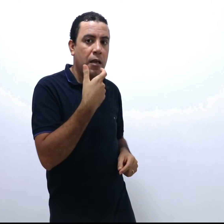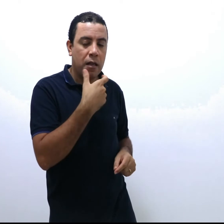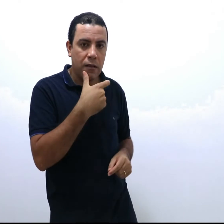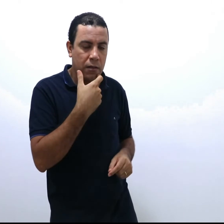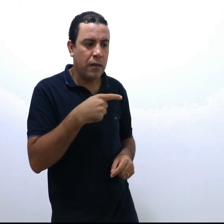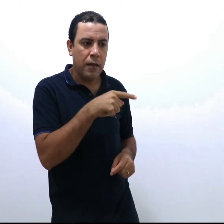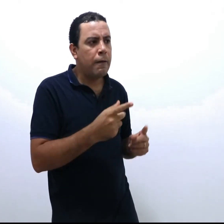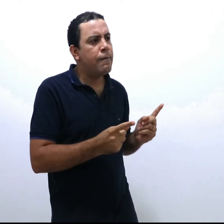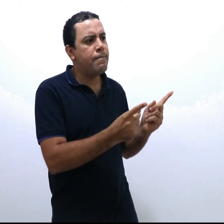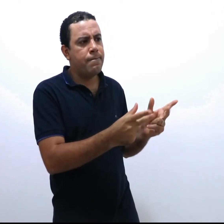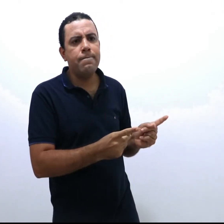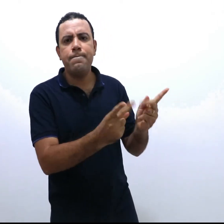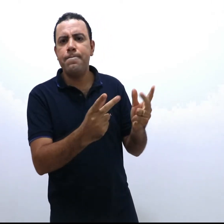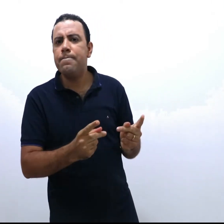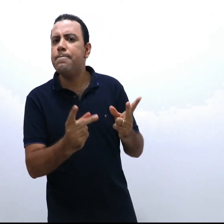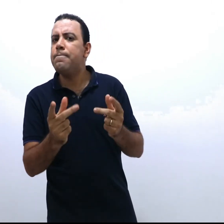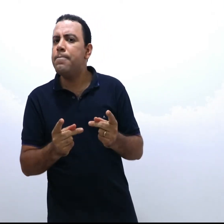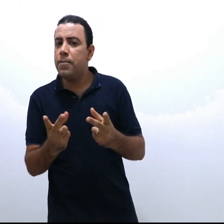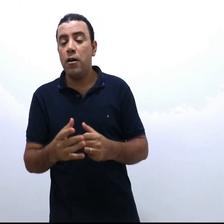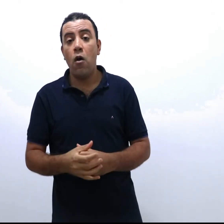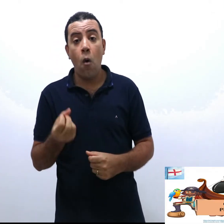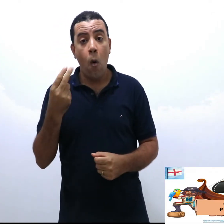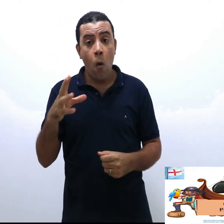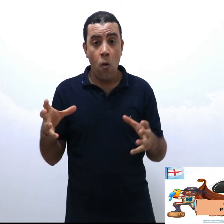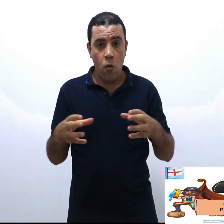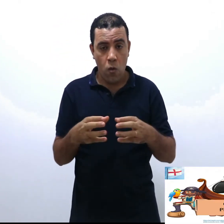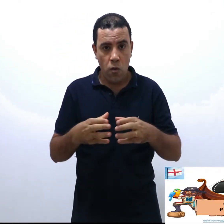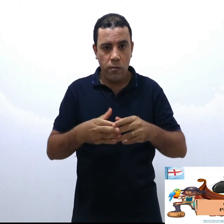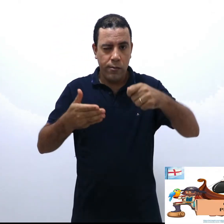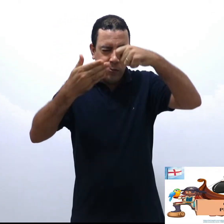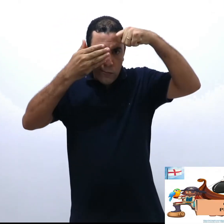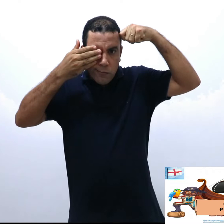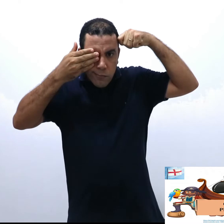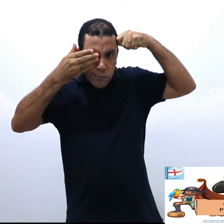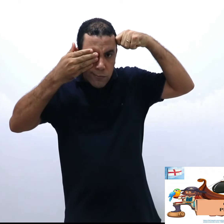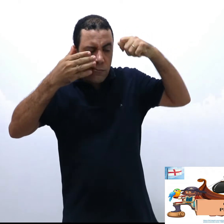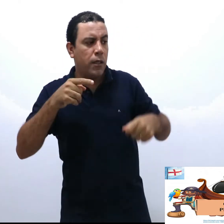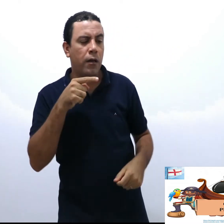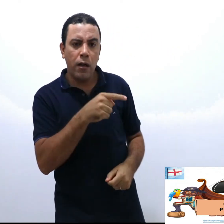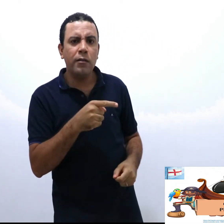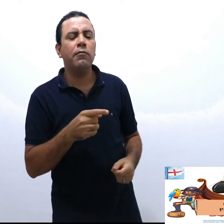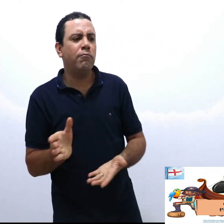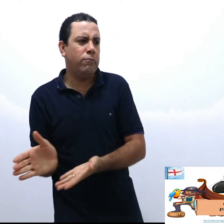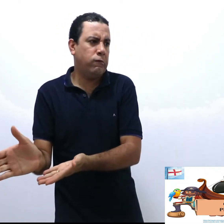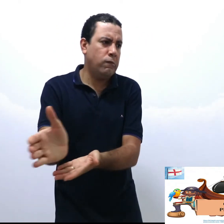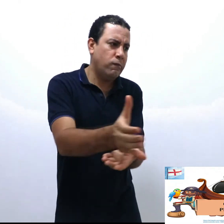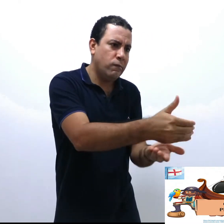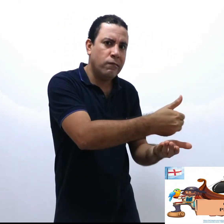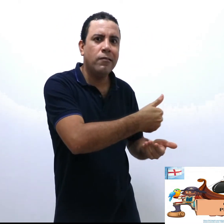Na Inglaterra, o comércio também era fomentado por uma outra atividade dos piratas, a pirataria, o